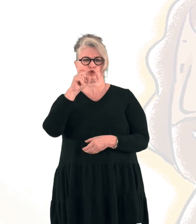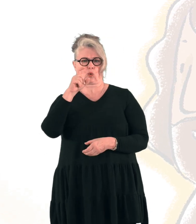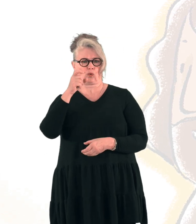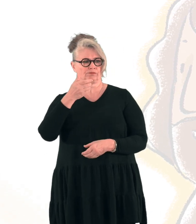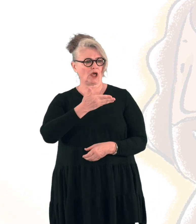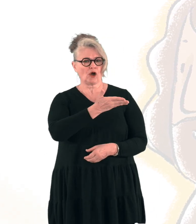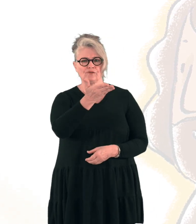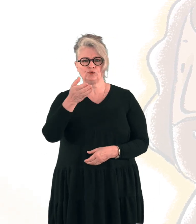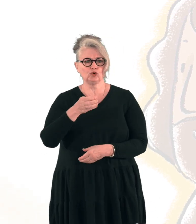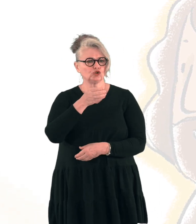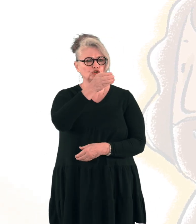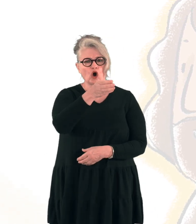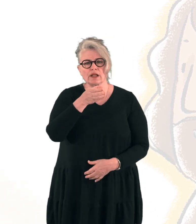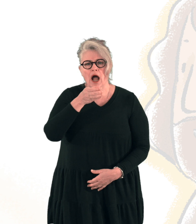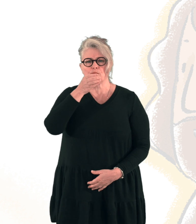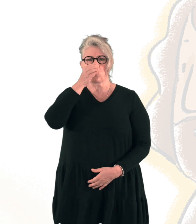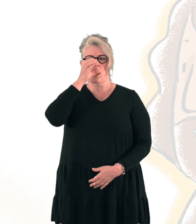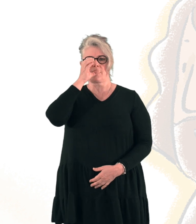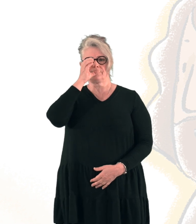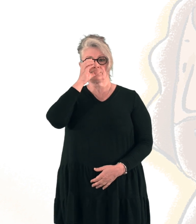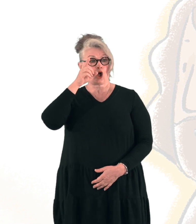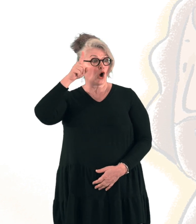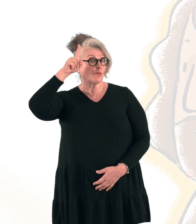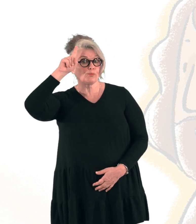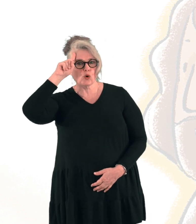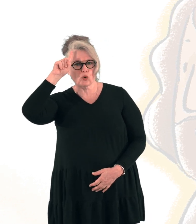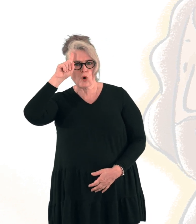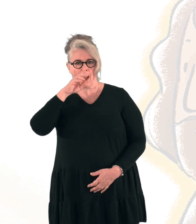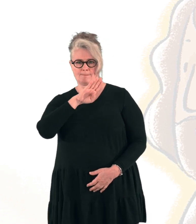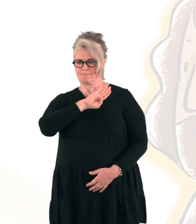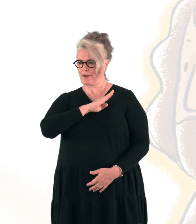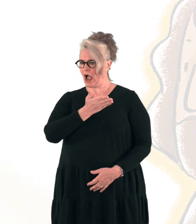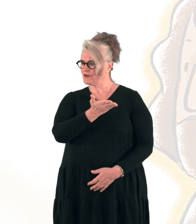verre d'eau parce que vous appartenez au Christ elle recevra sa